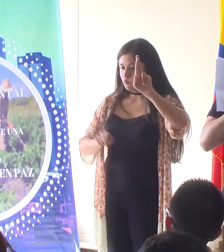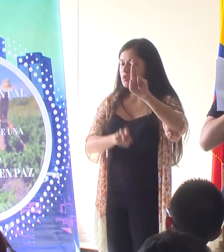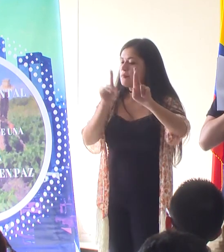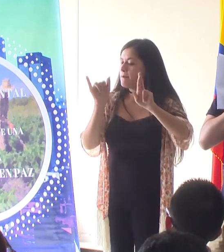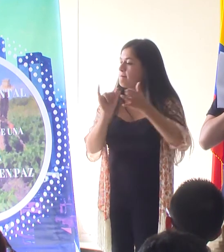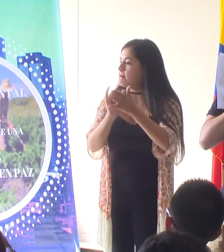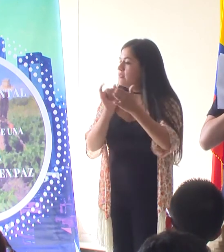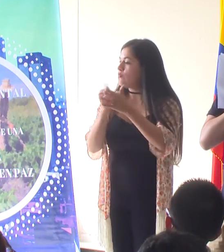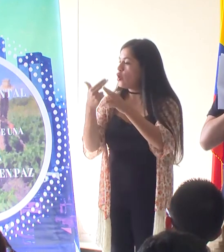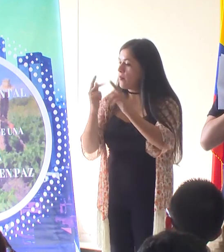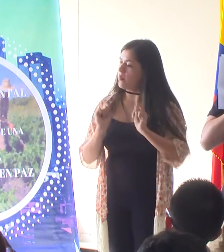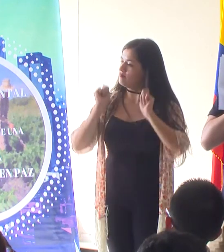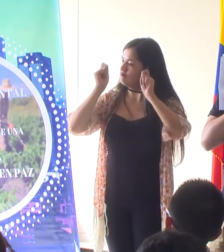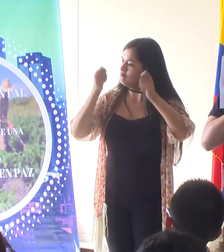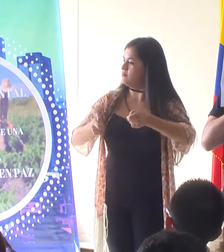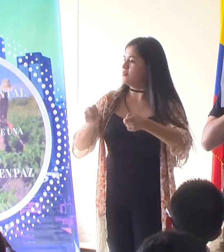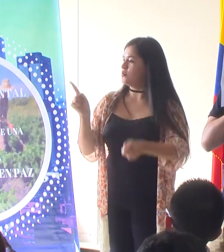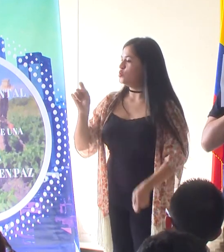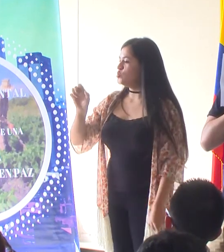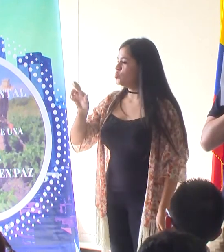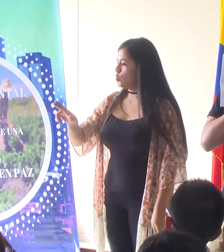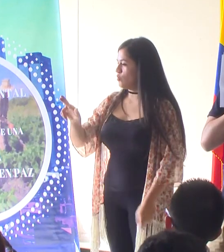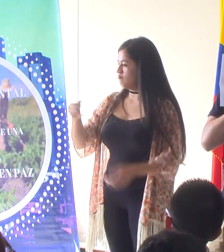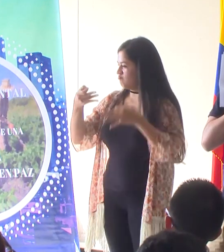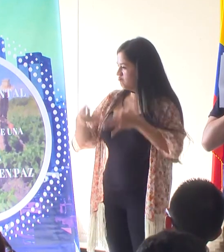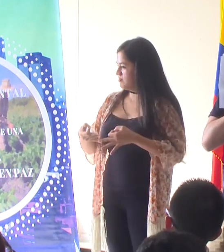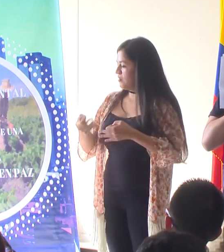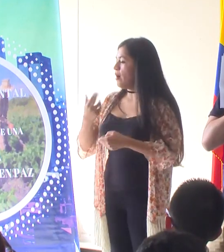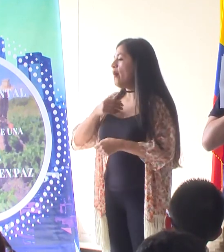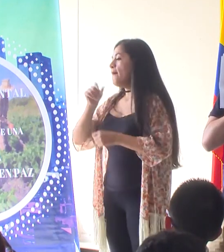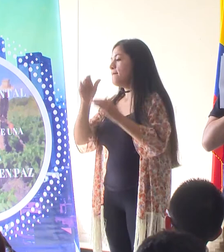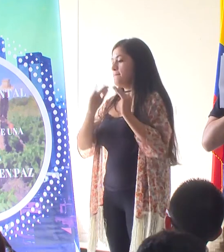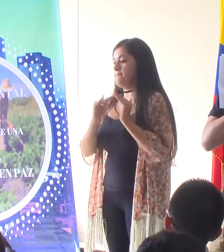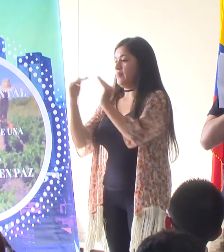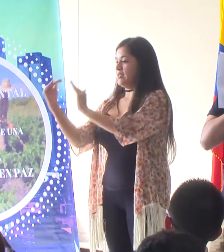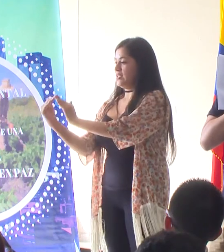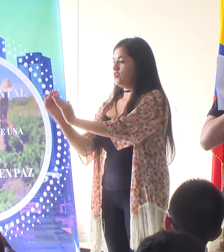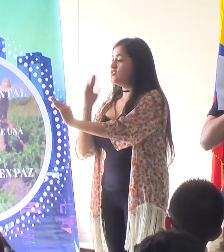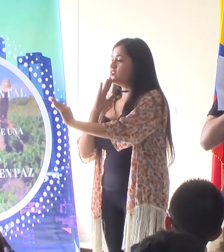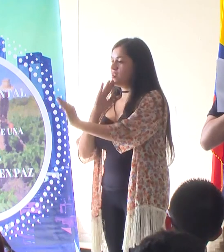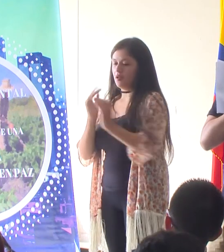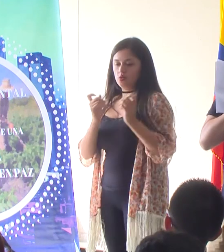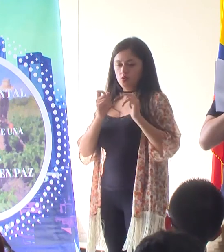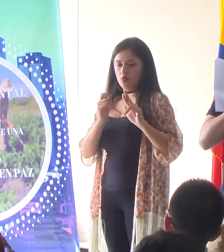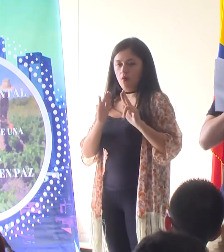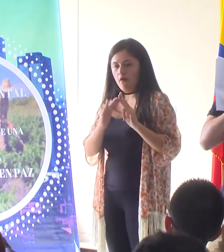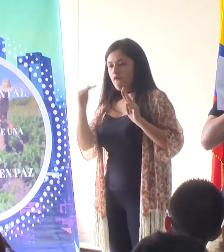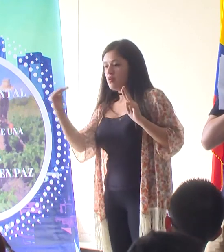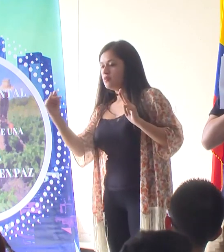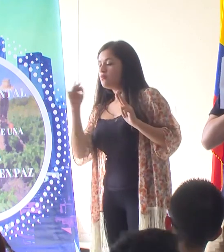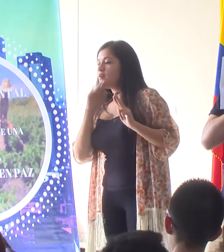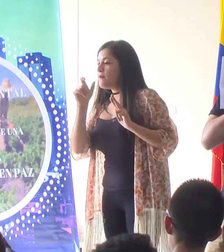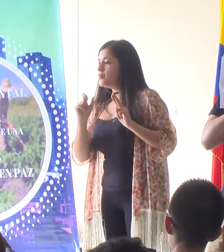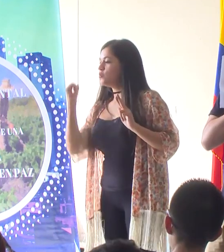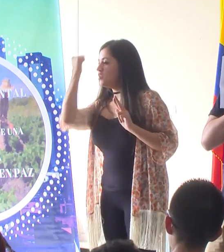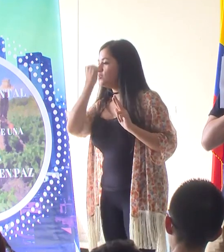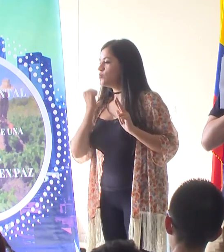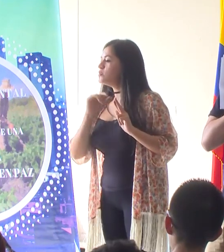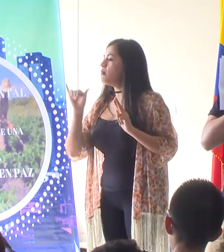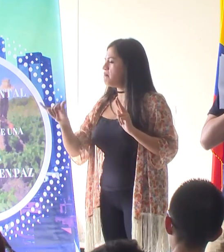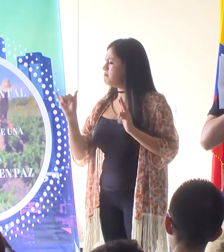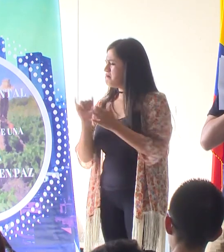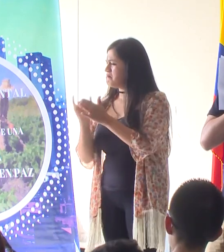sur vecinos también los de soacha vecinos del otro lado y que comparten con nosotros la misma trayectoria y